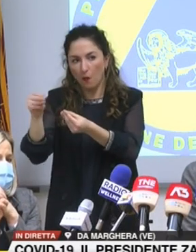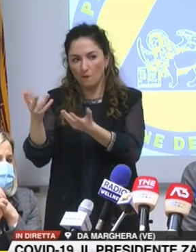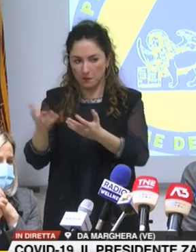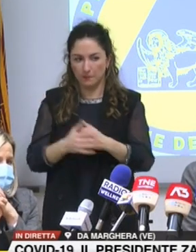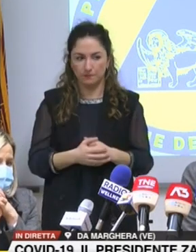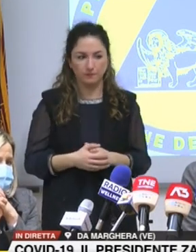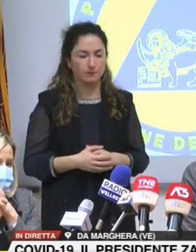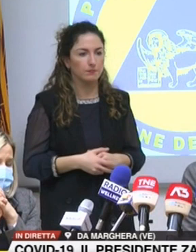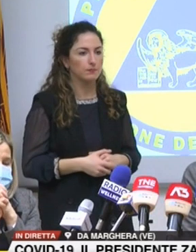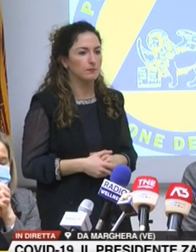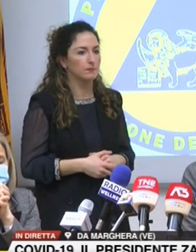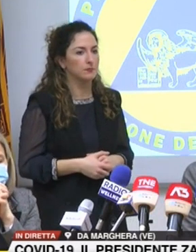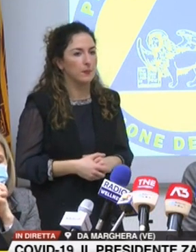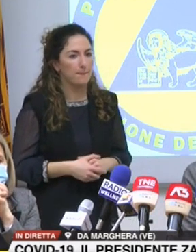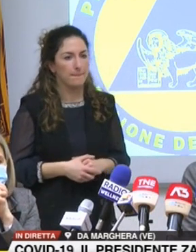Sì, poi